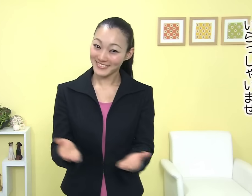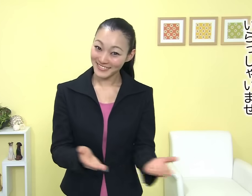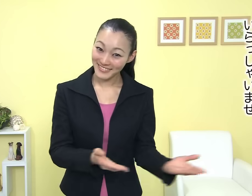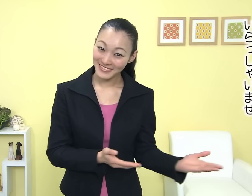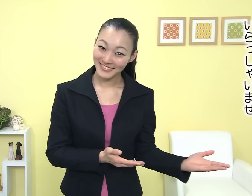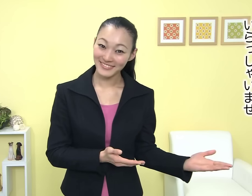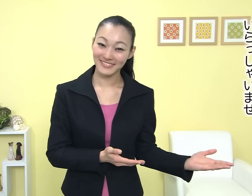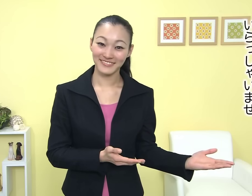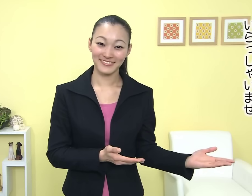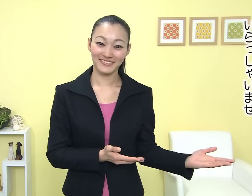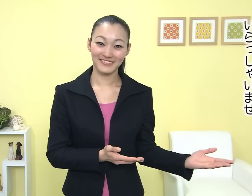いらっしゃいませ。